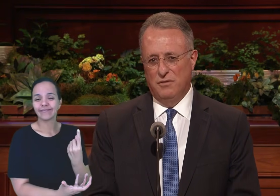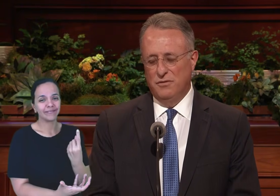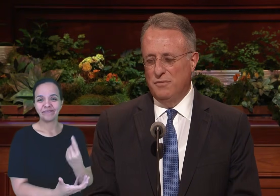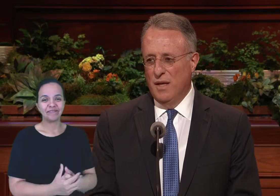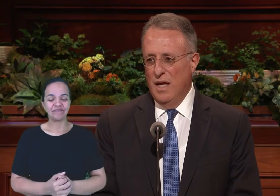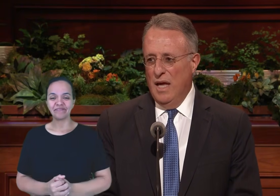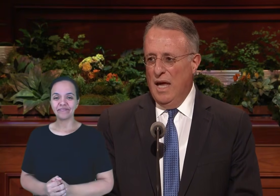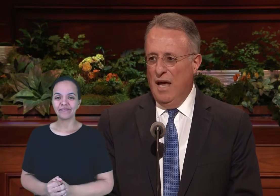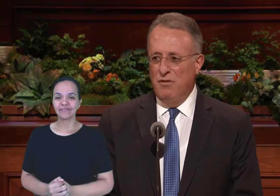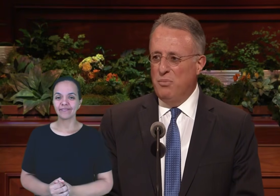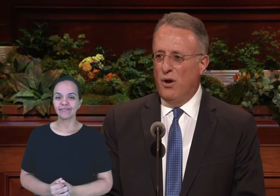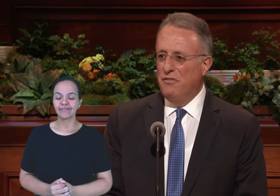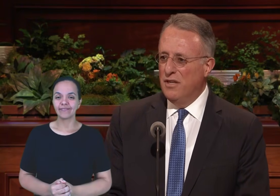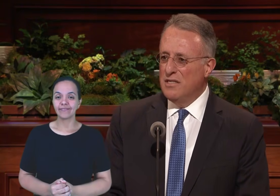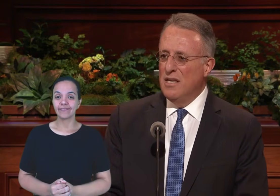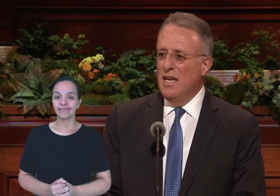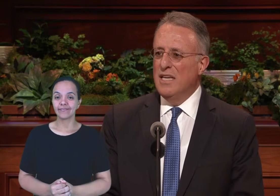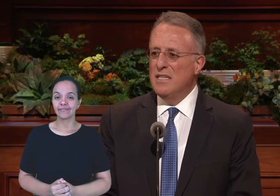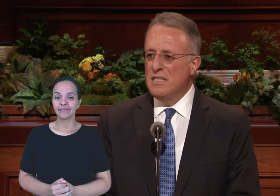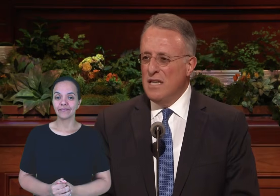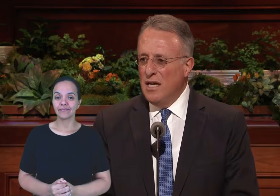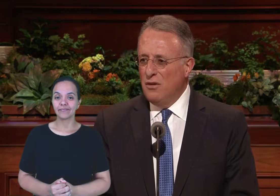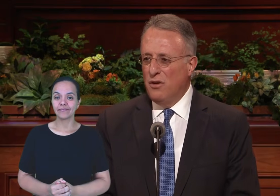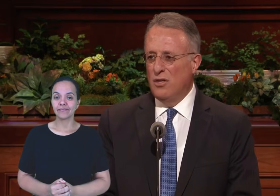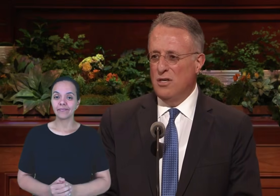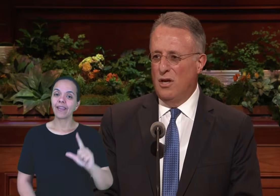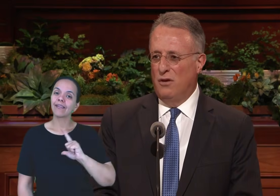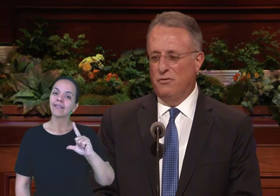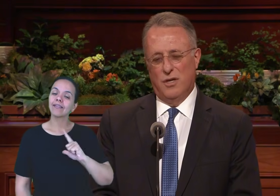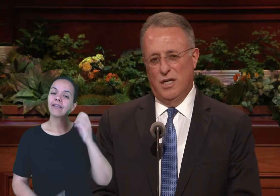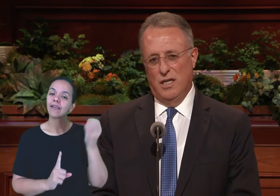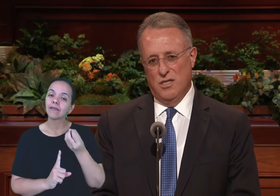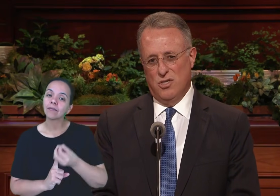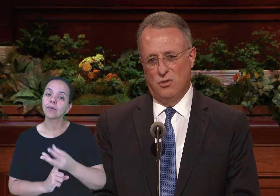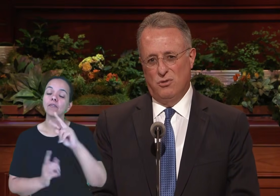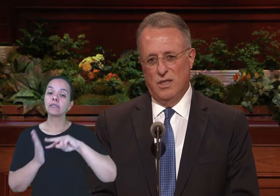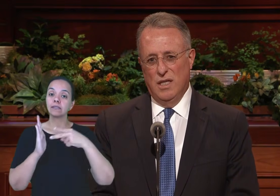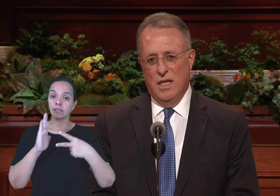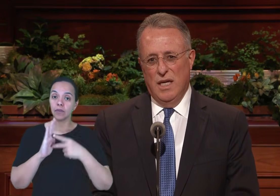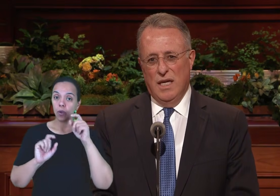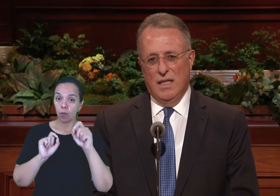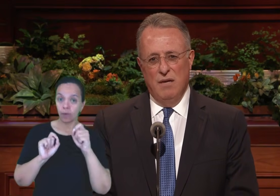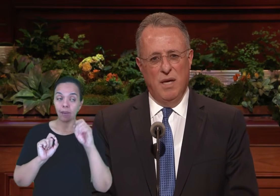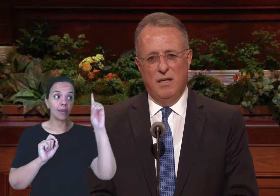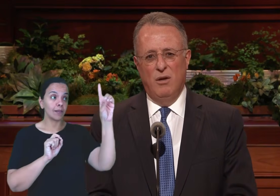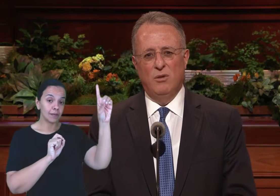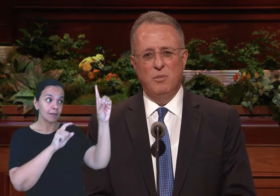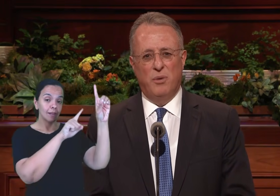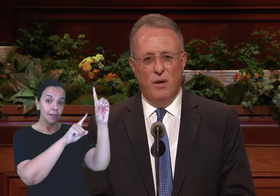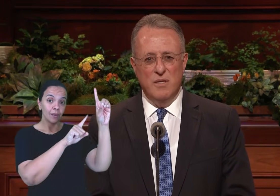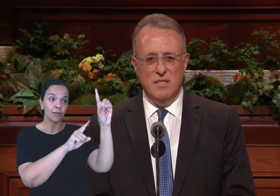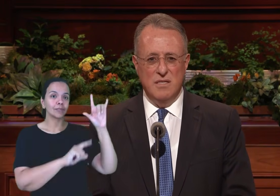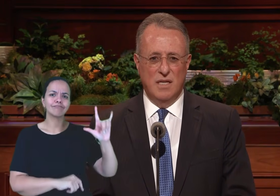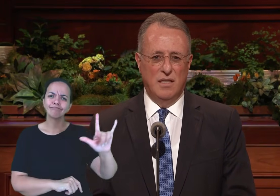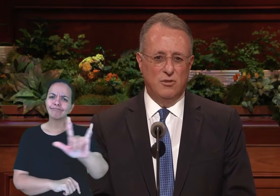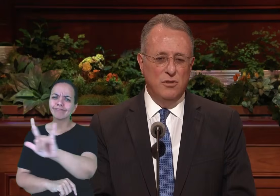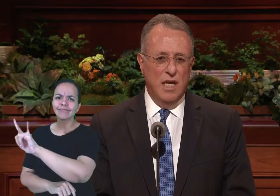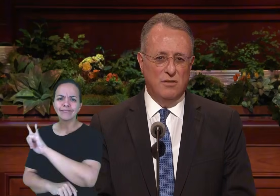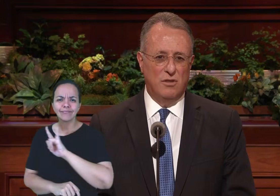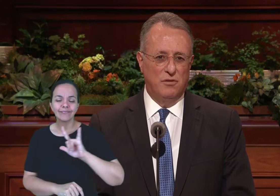dos desafios que enfrentamos na vida. O fato de termos profetas é um sinal do amor de Deus por seus filhos. Eles